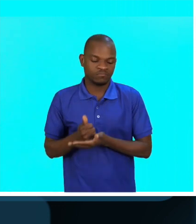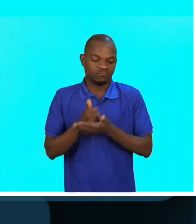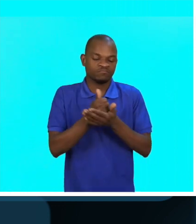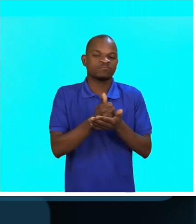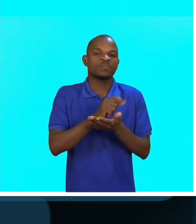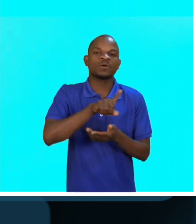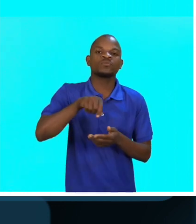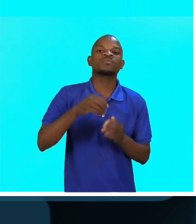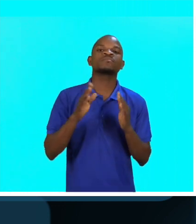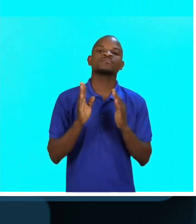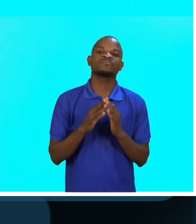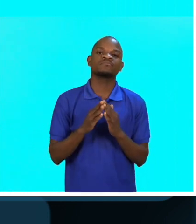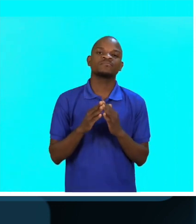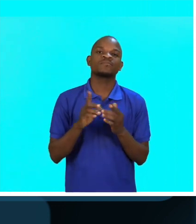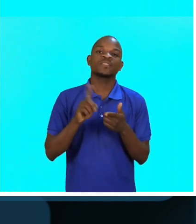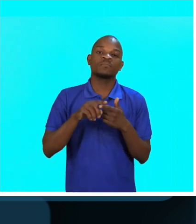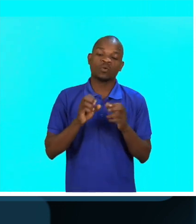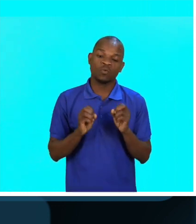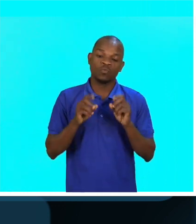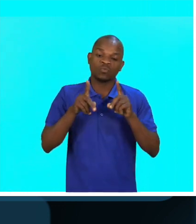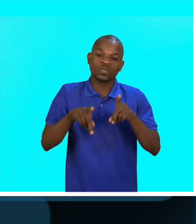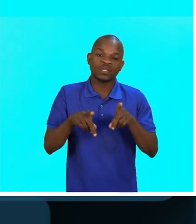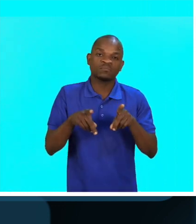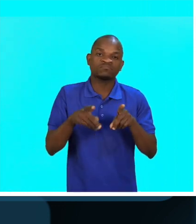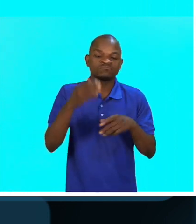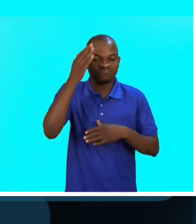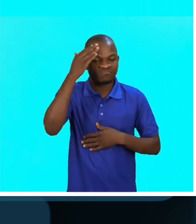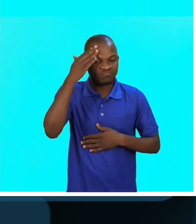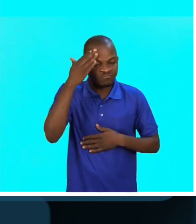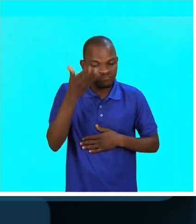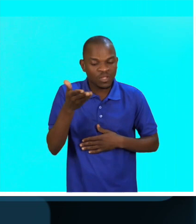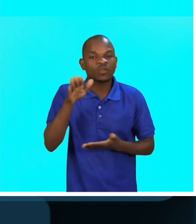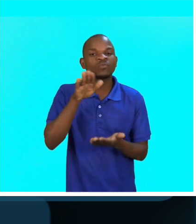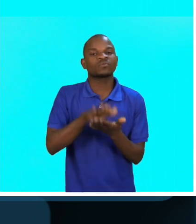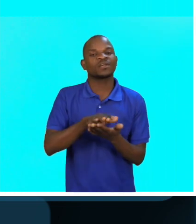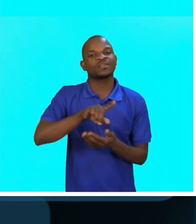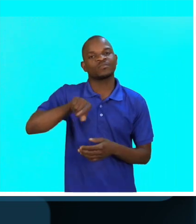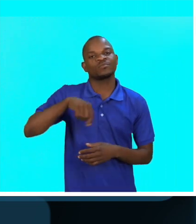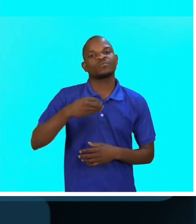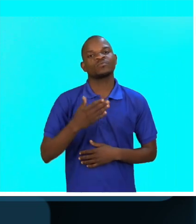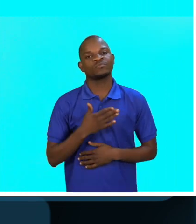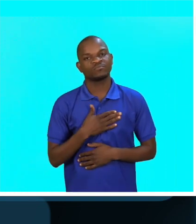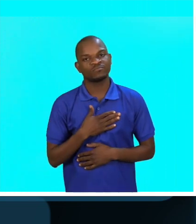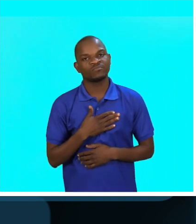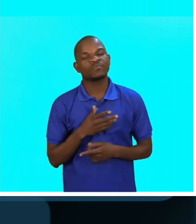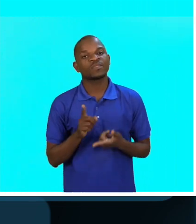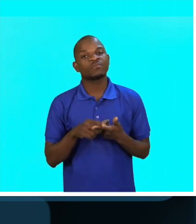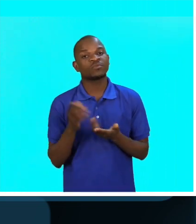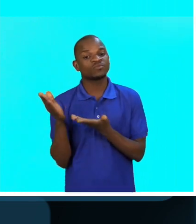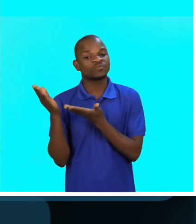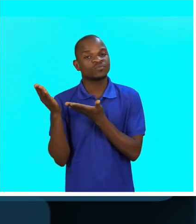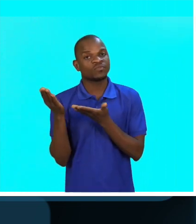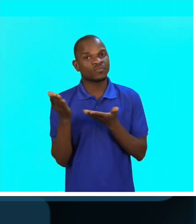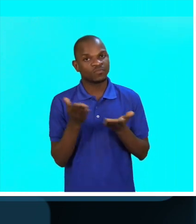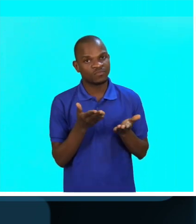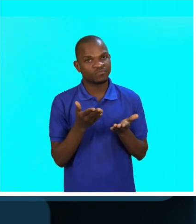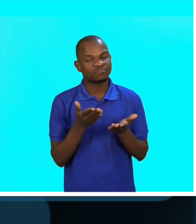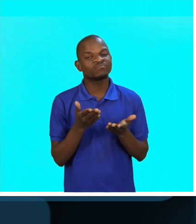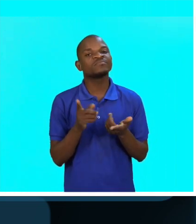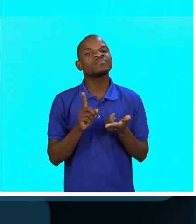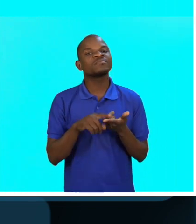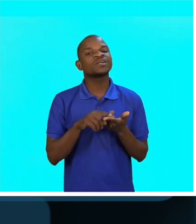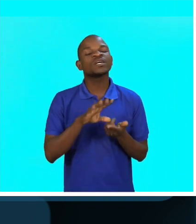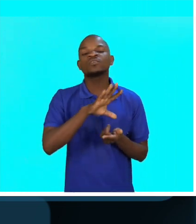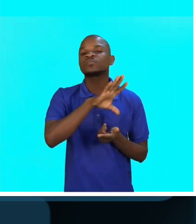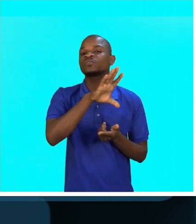lugar. Então, não é, a gente convida mesmo carinhosamente a todas as pessoas que queiram ajudar a esta obra,